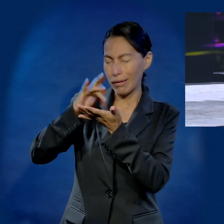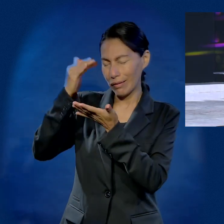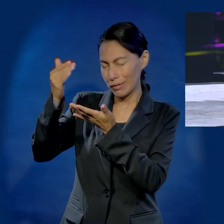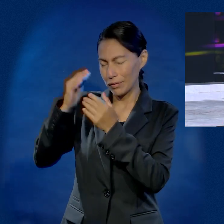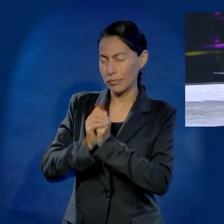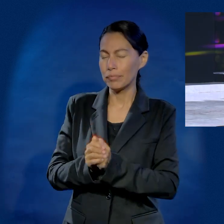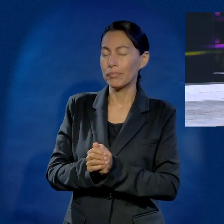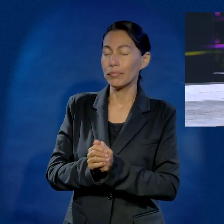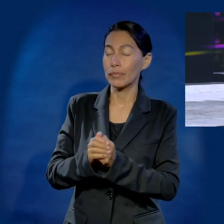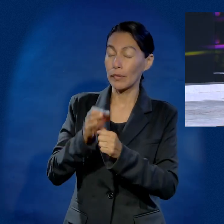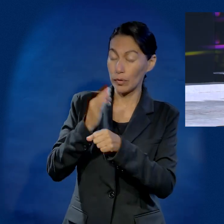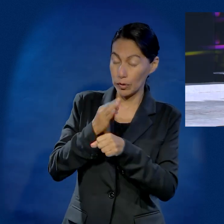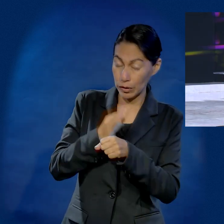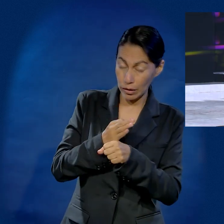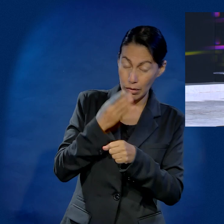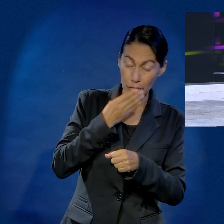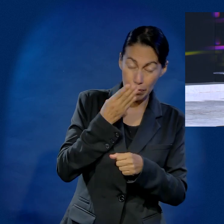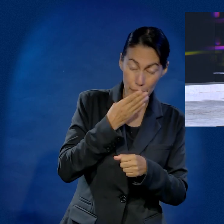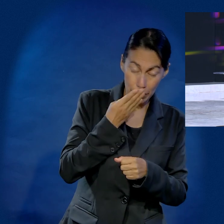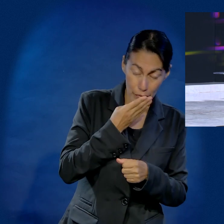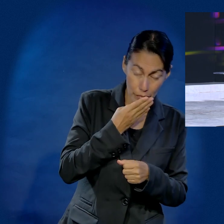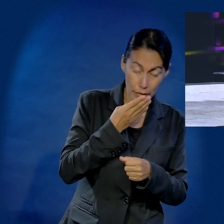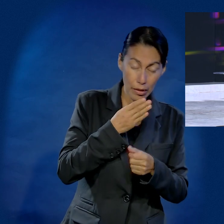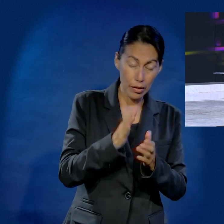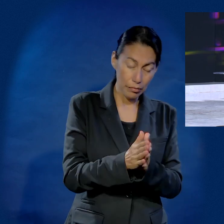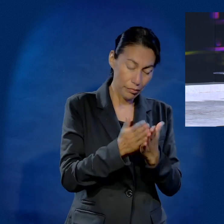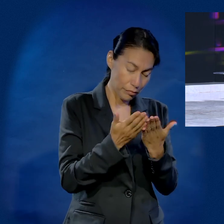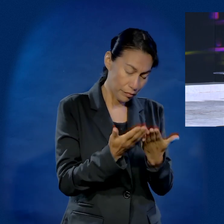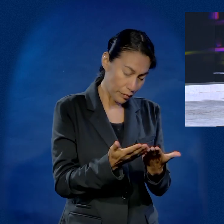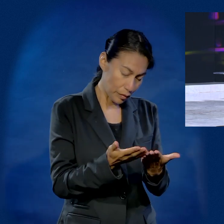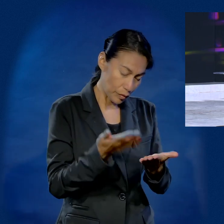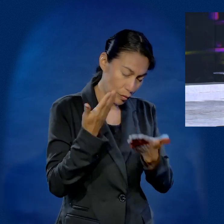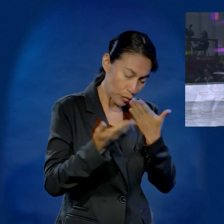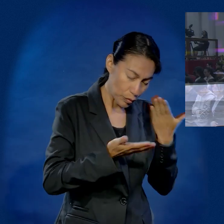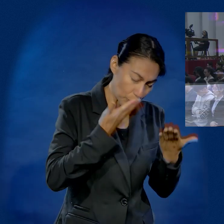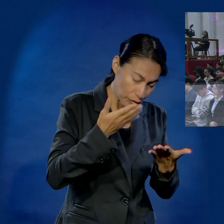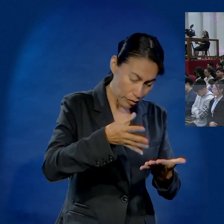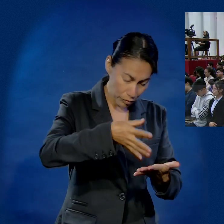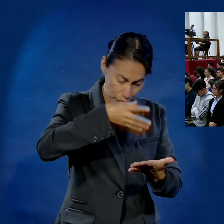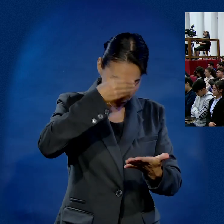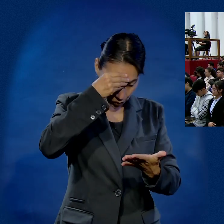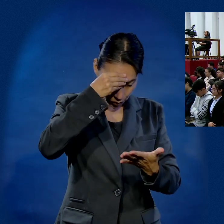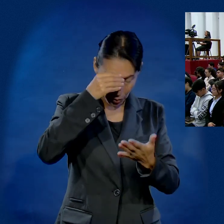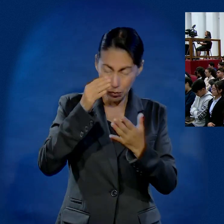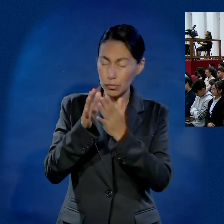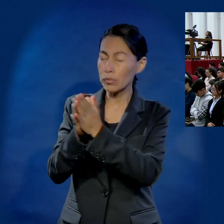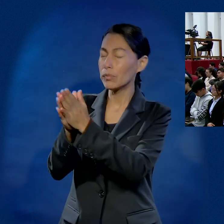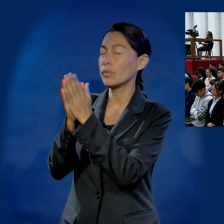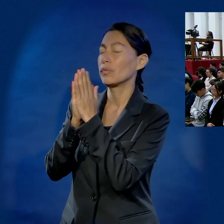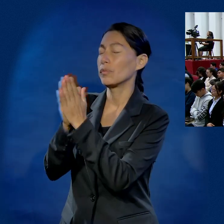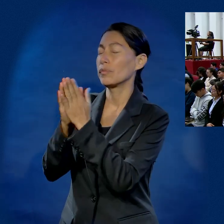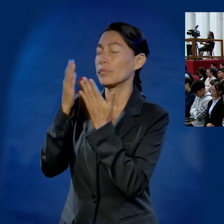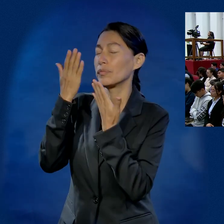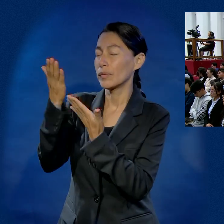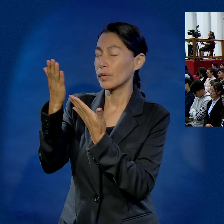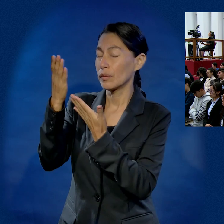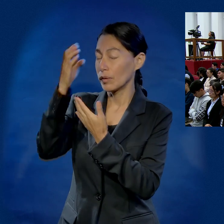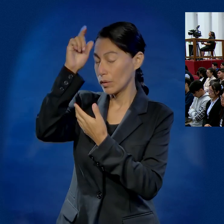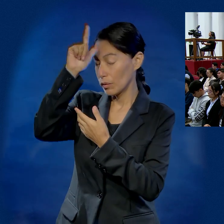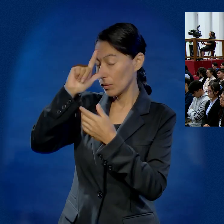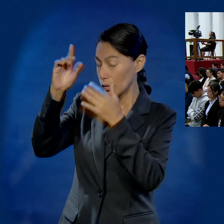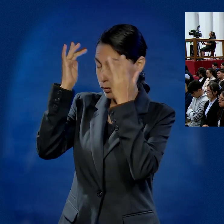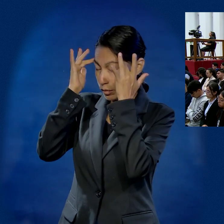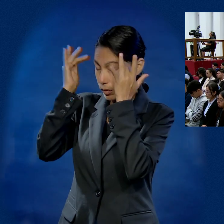rogamos que el Espíritu Santo sea levantado entre nosotros y que a pesar de que el mensaje de esta